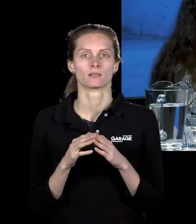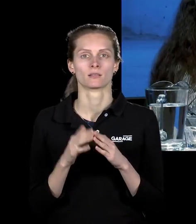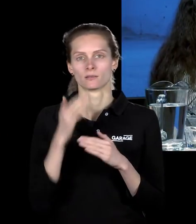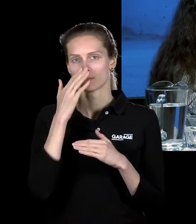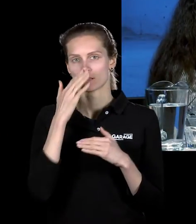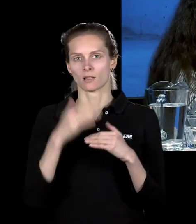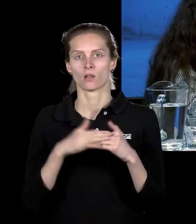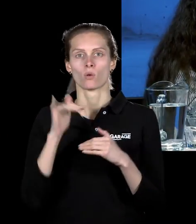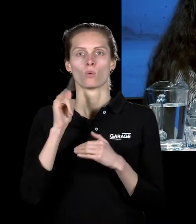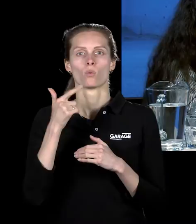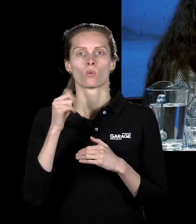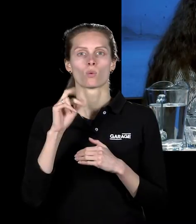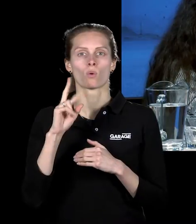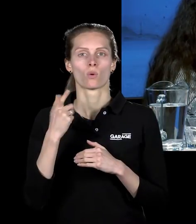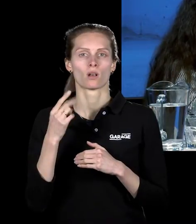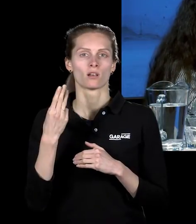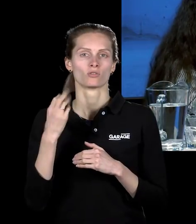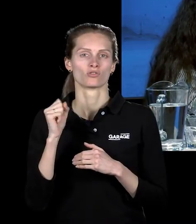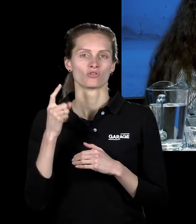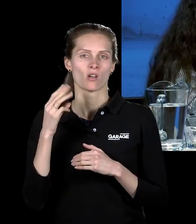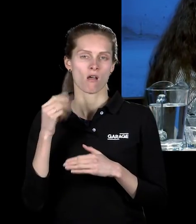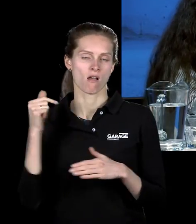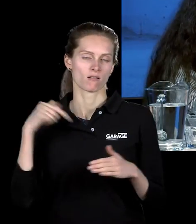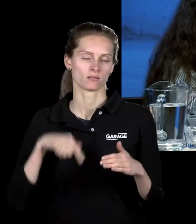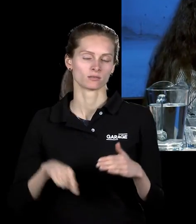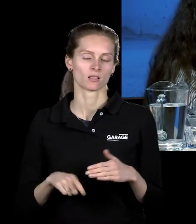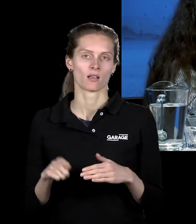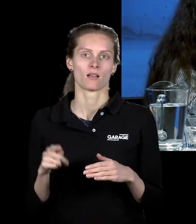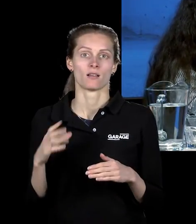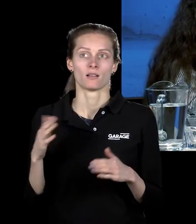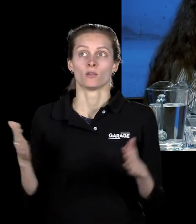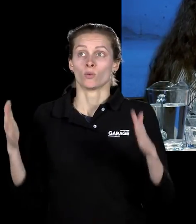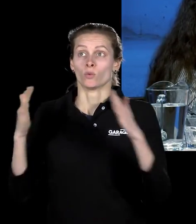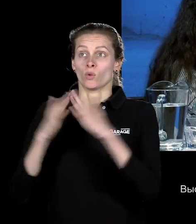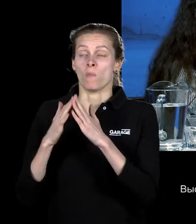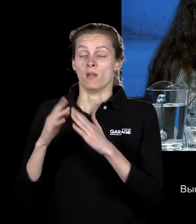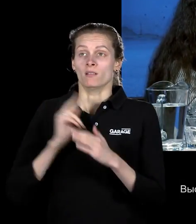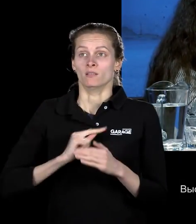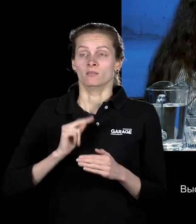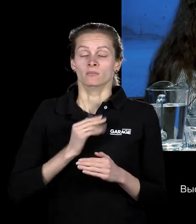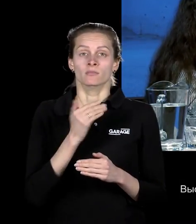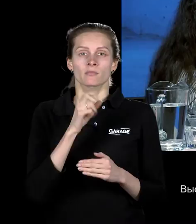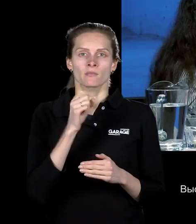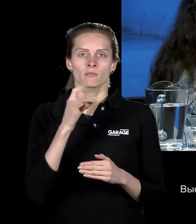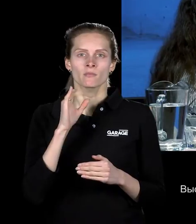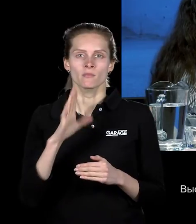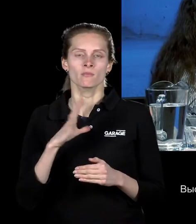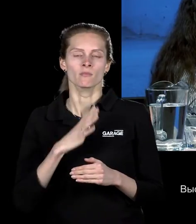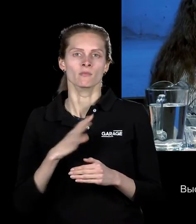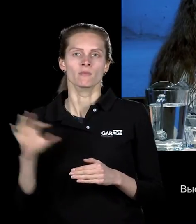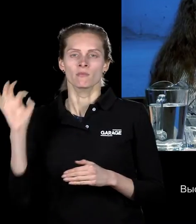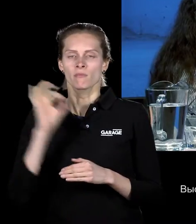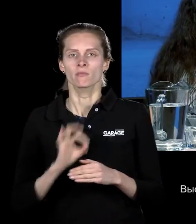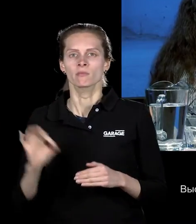около угольной шахты вот со всеми этими машинами, то есть само это здание было зданием с работ Бехеров, и выставка была